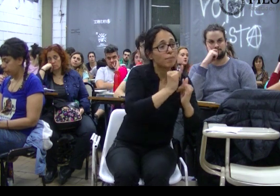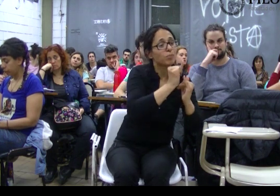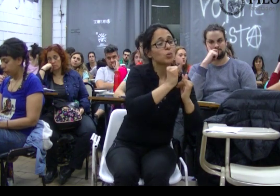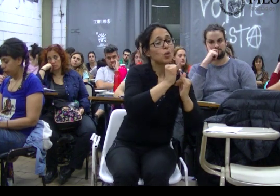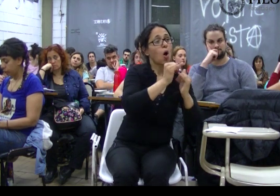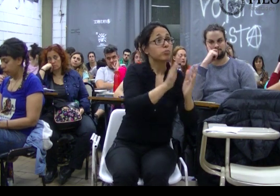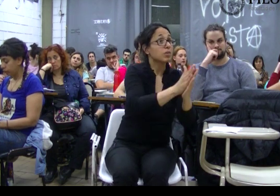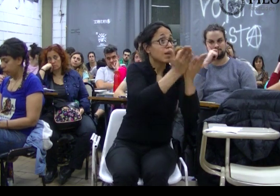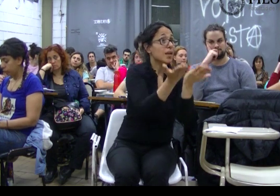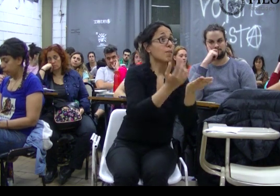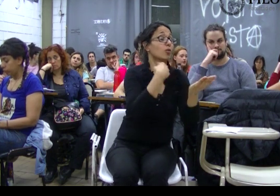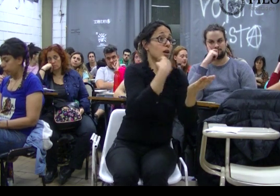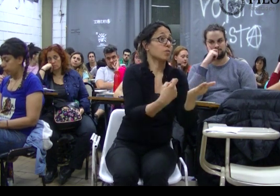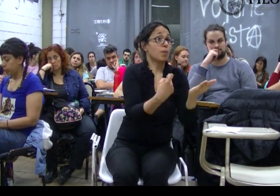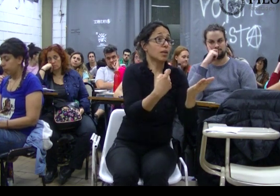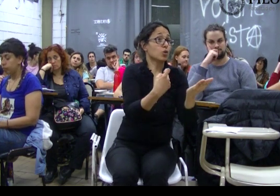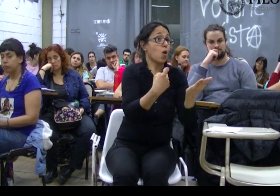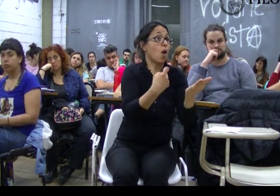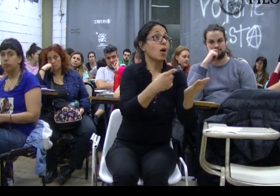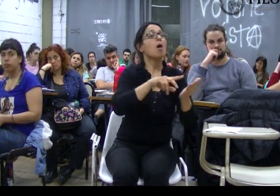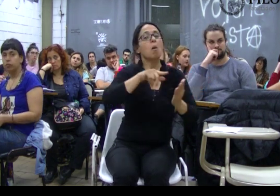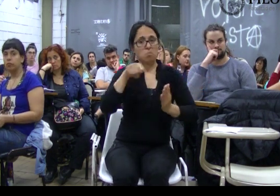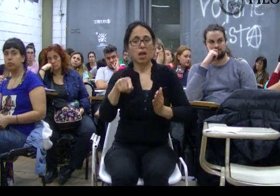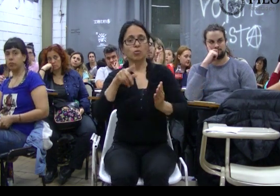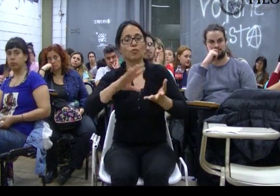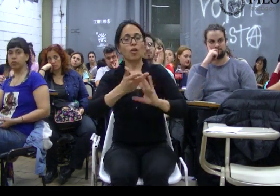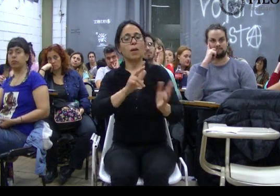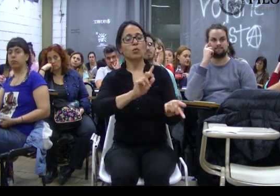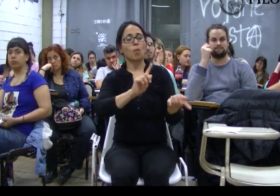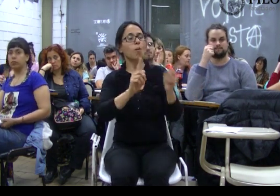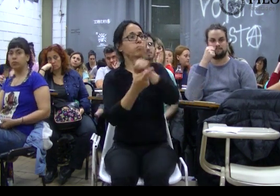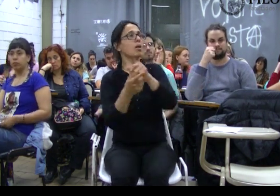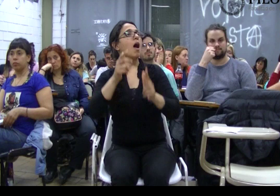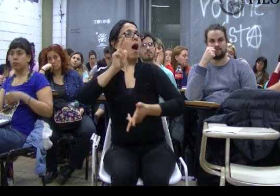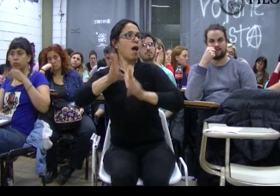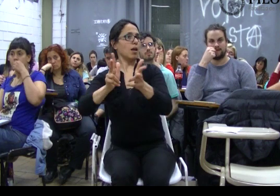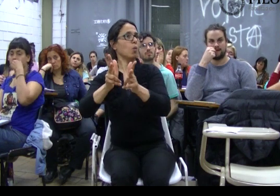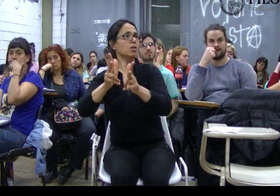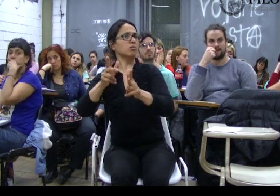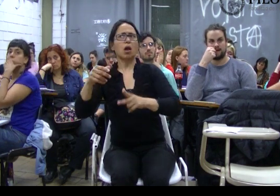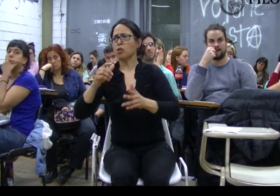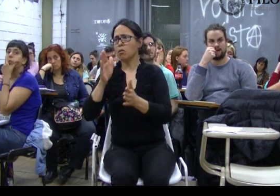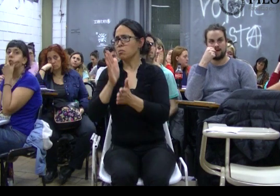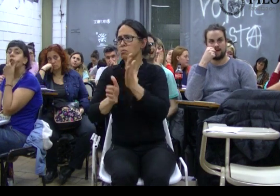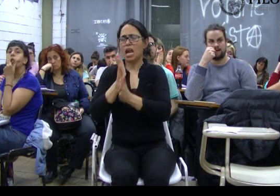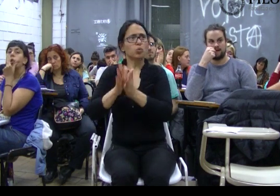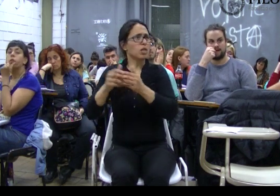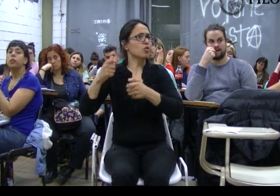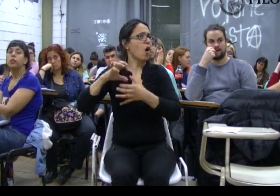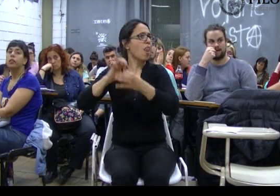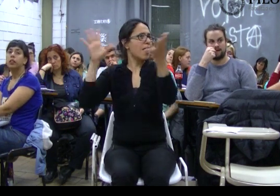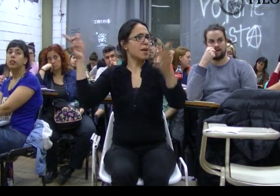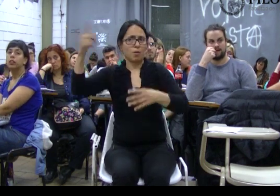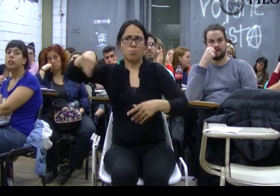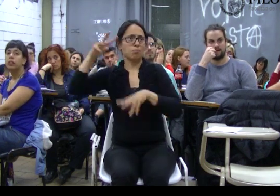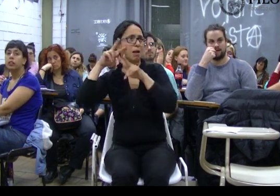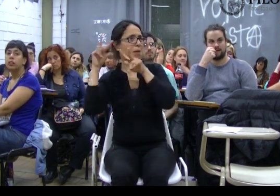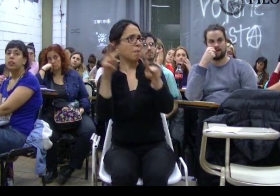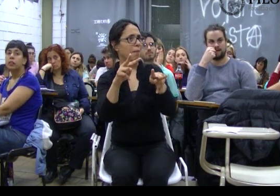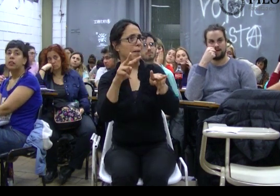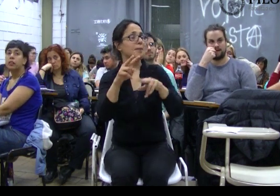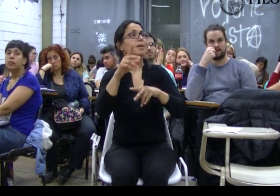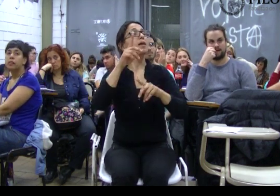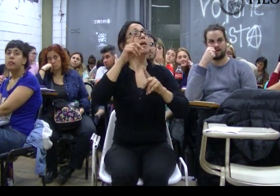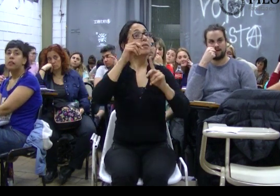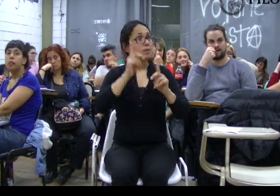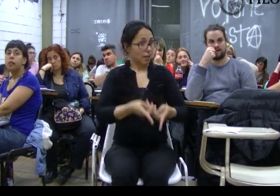escritos en español, de acceso libre y gratuito, o sea que todos ustedes pueden ingresar ahí actividad. Pero otros materiales se realizan